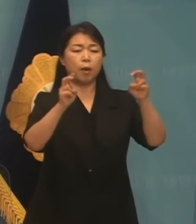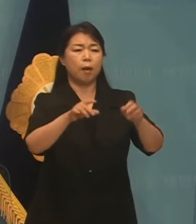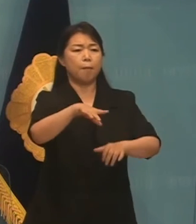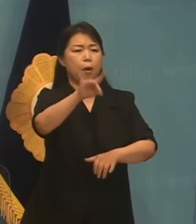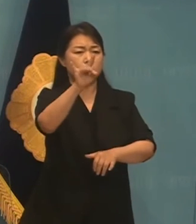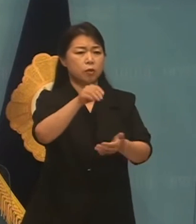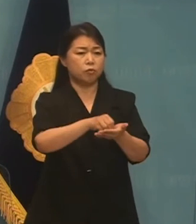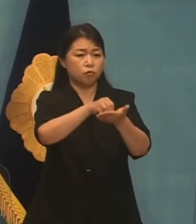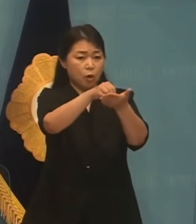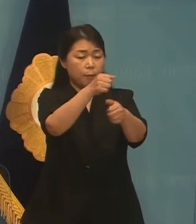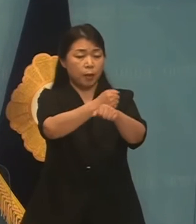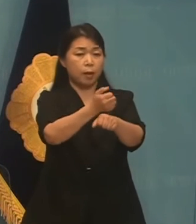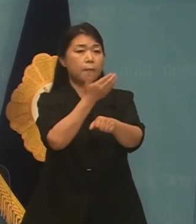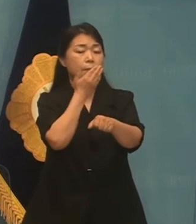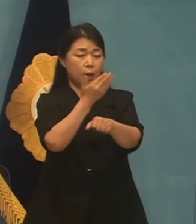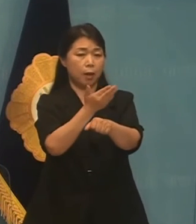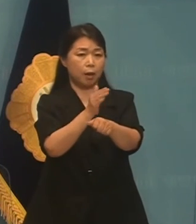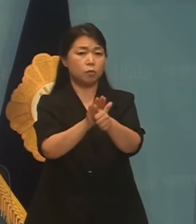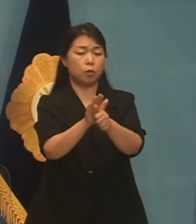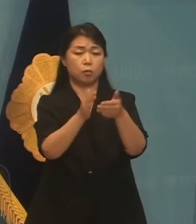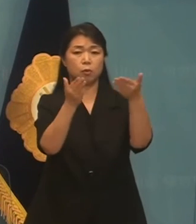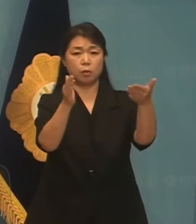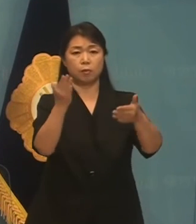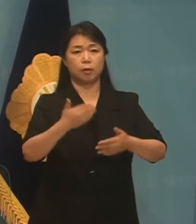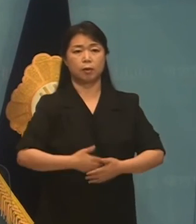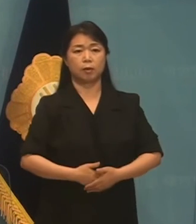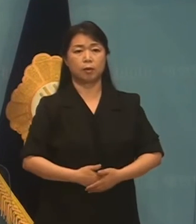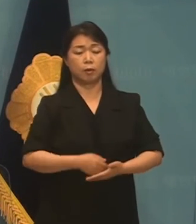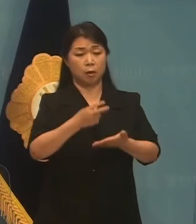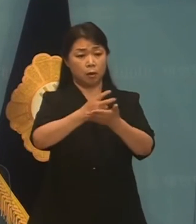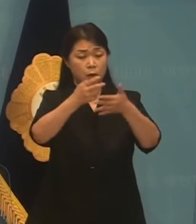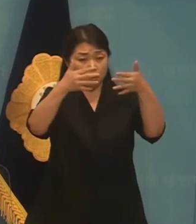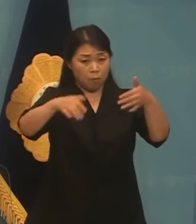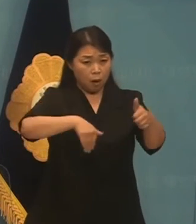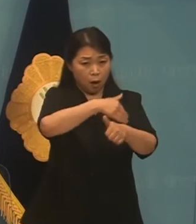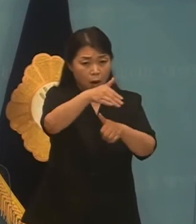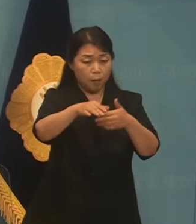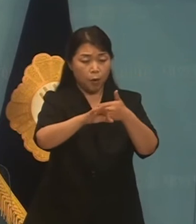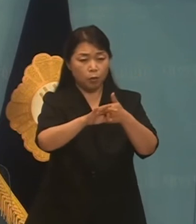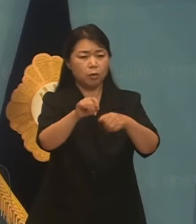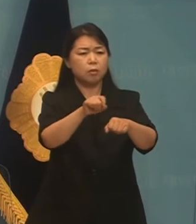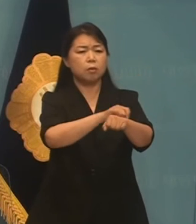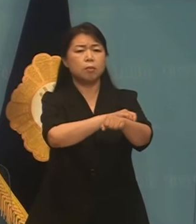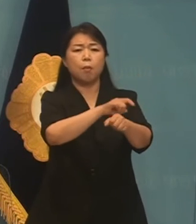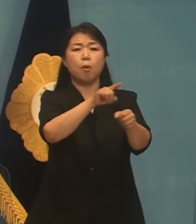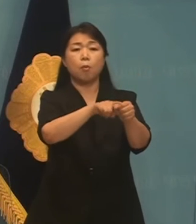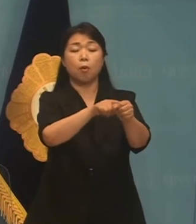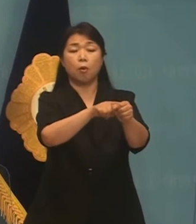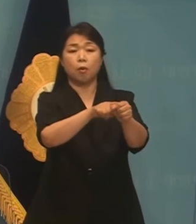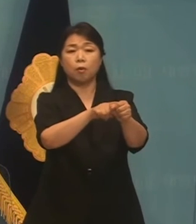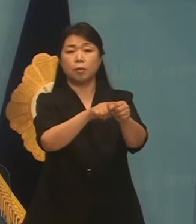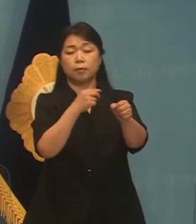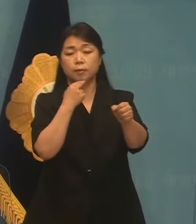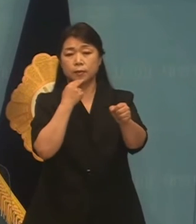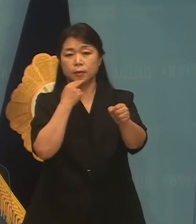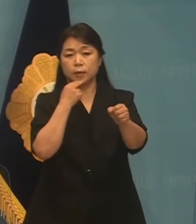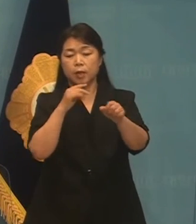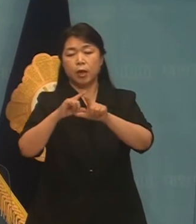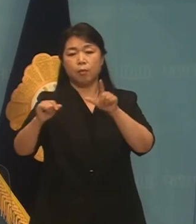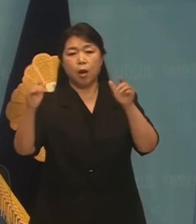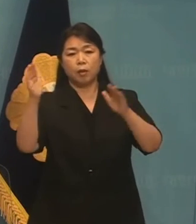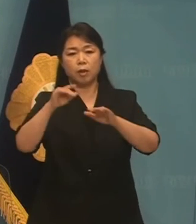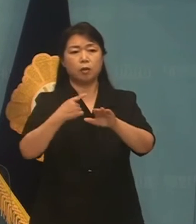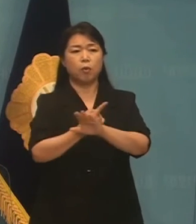우선적으로 취업할 수 있게 해줘야 합니다. 이렇게 한다면 특별한 목적을 가진 일부 학생